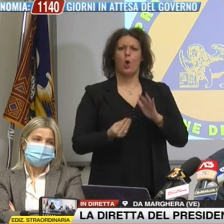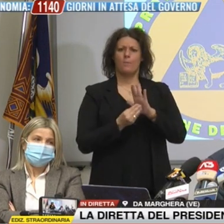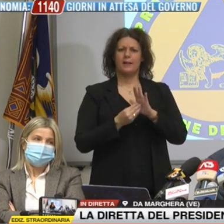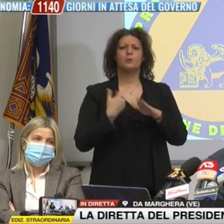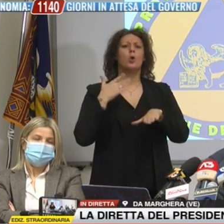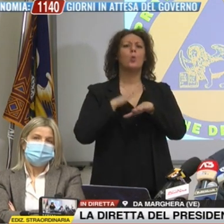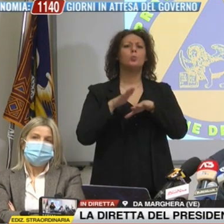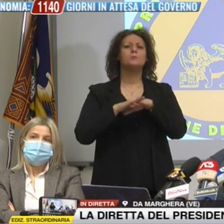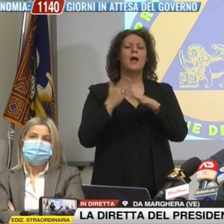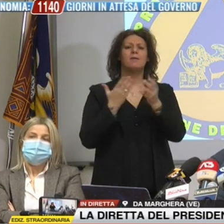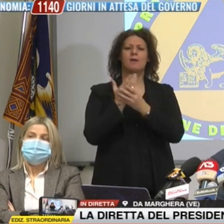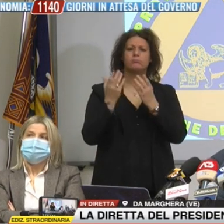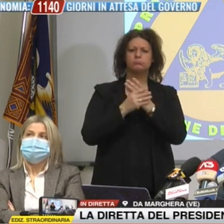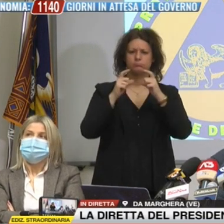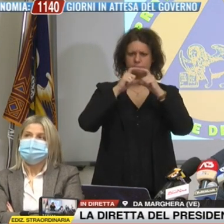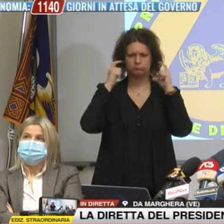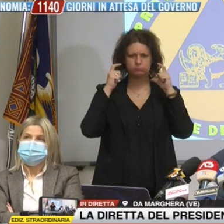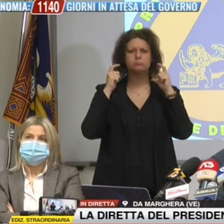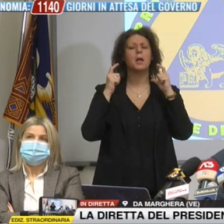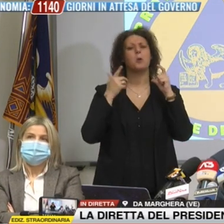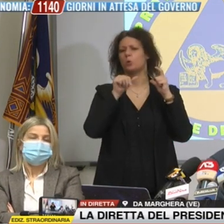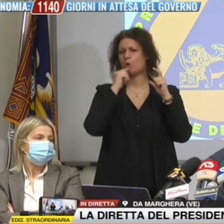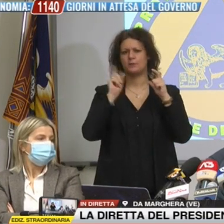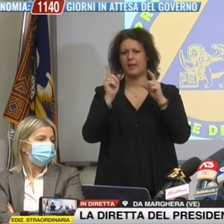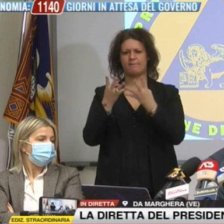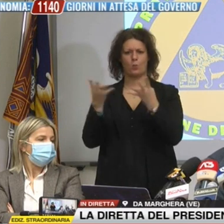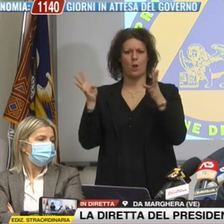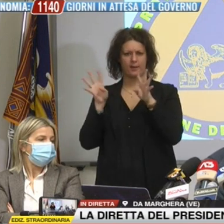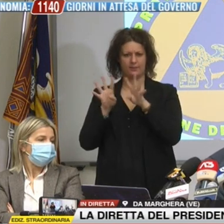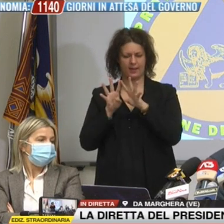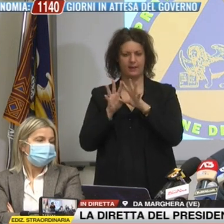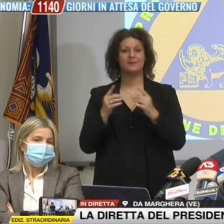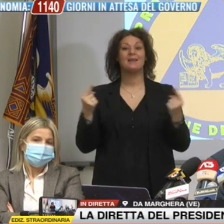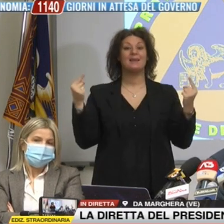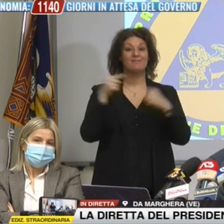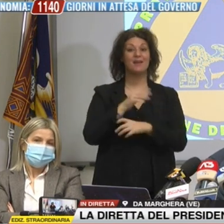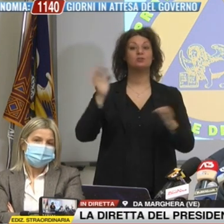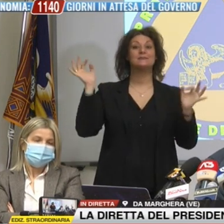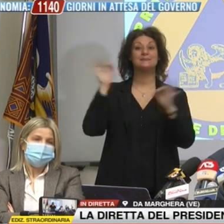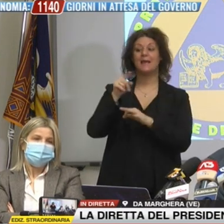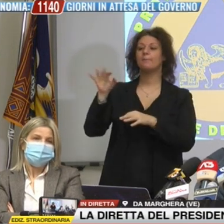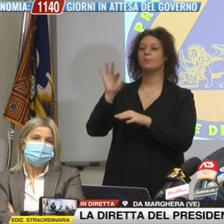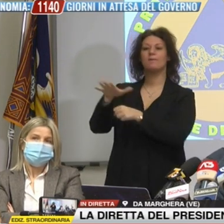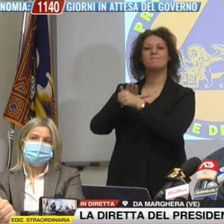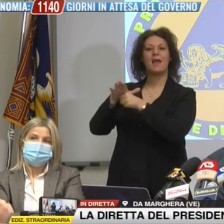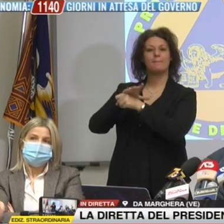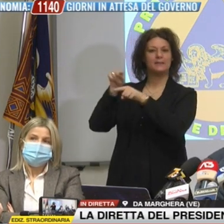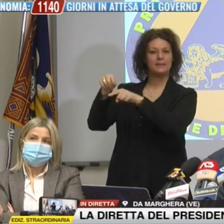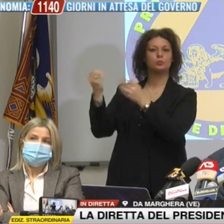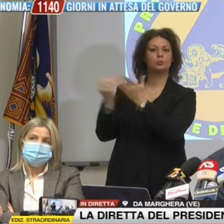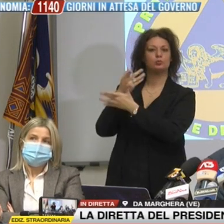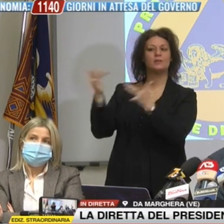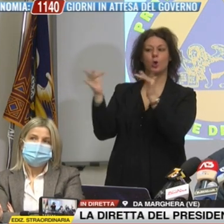quarantena. Se ha avuto un contatto senza dispositivi di protezione individuale, quindi vuol dire in ambito familiare o comunque extra lavorativo, se